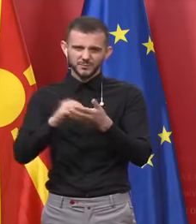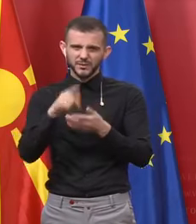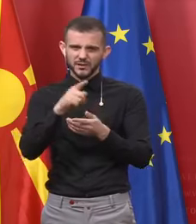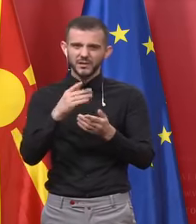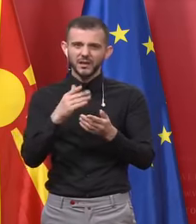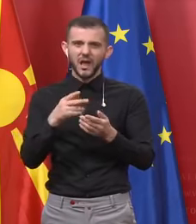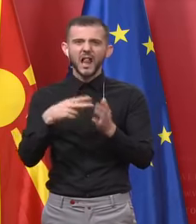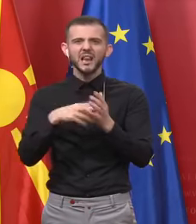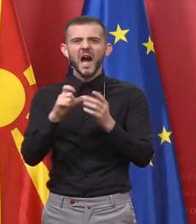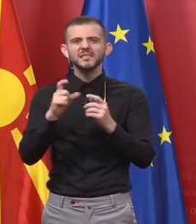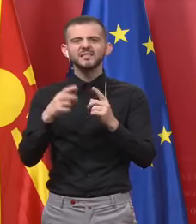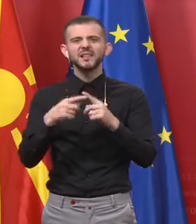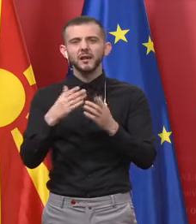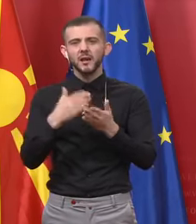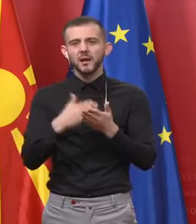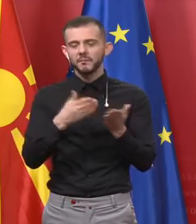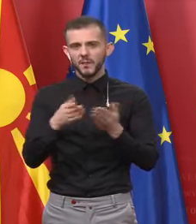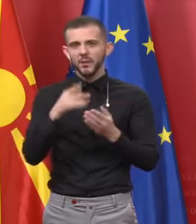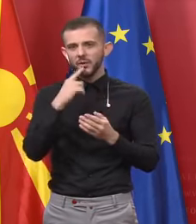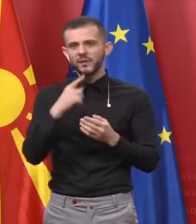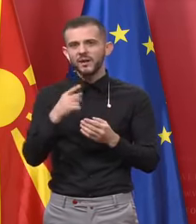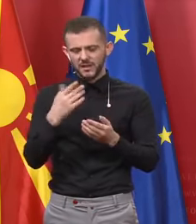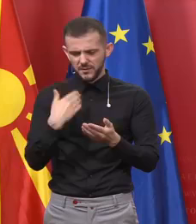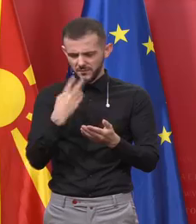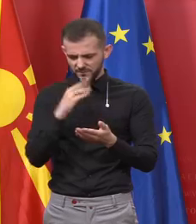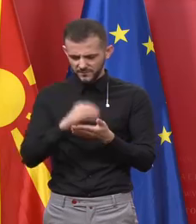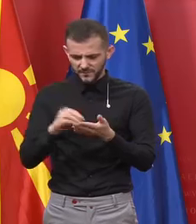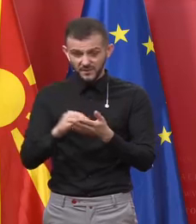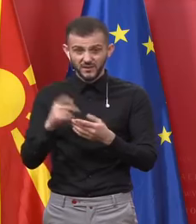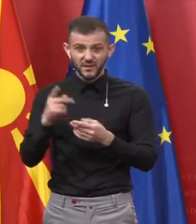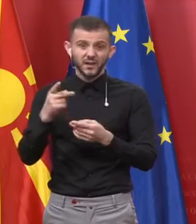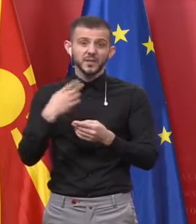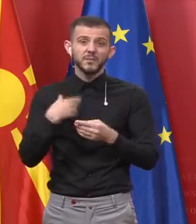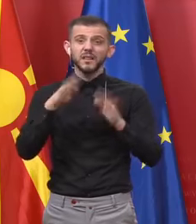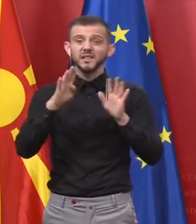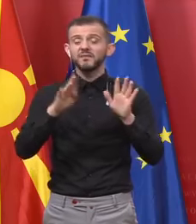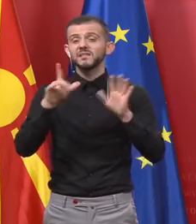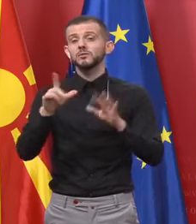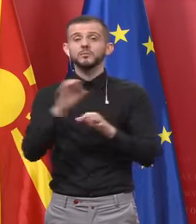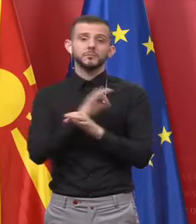Lancet беше дека смртноста е според една публикација 97, според друга